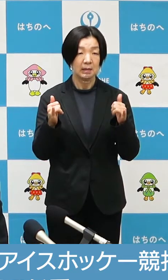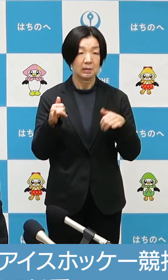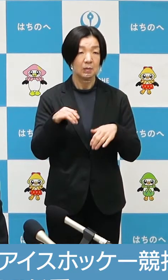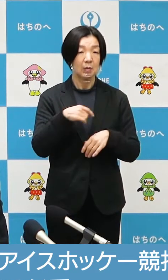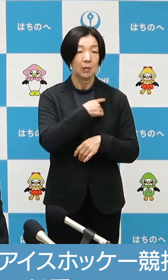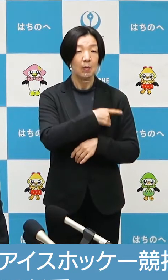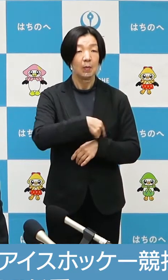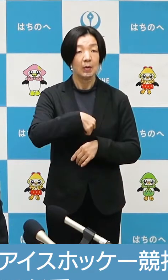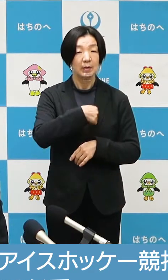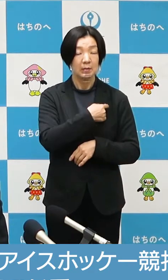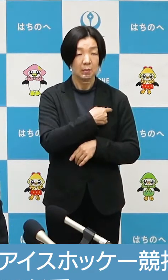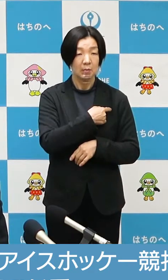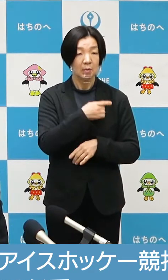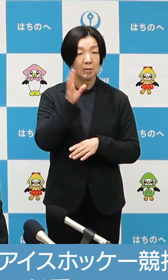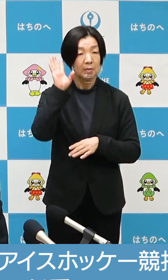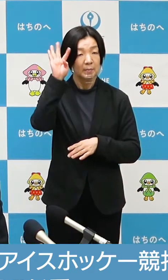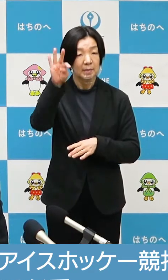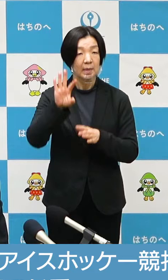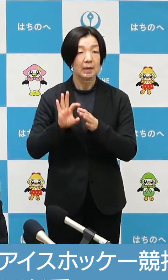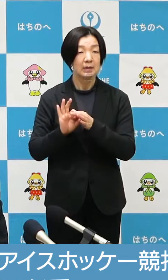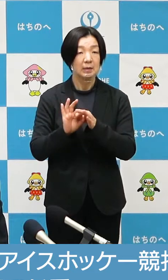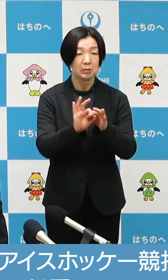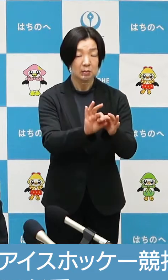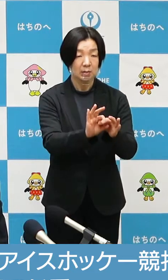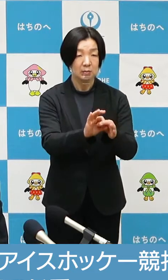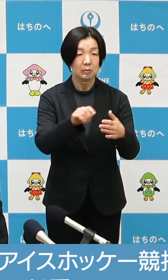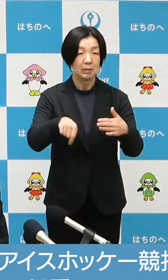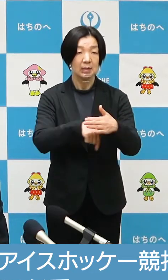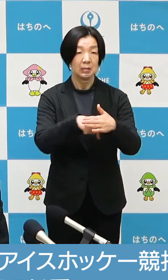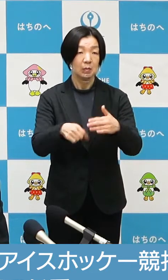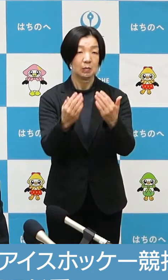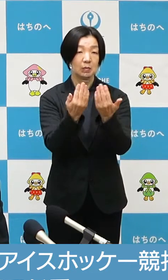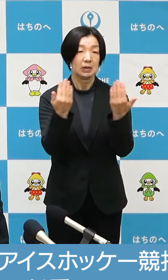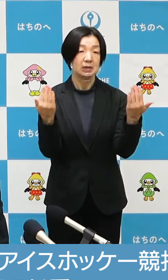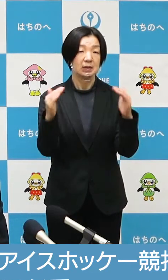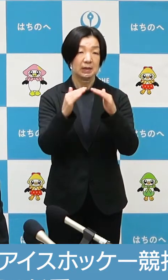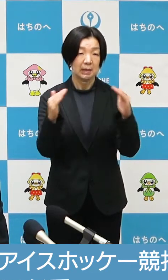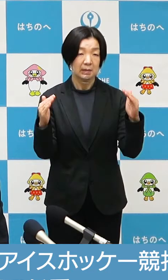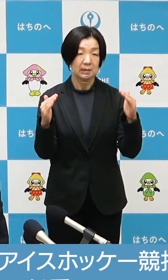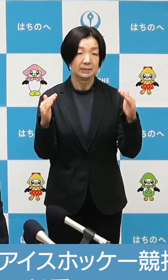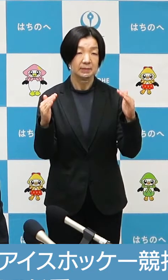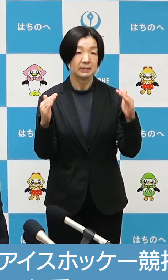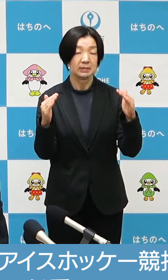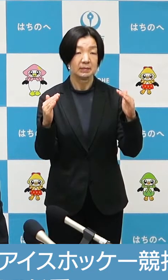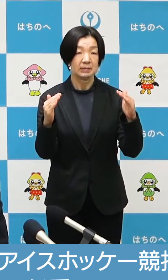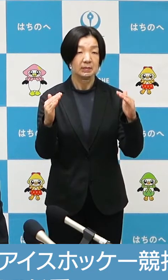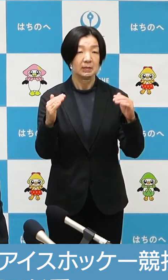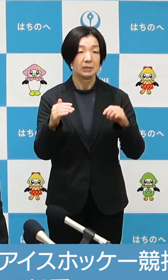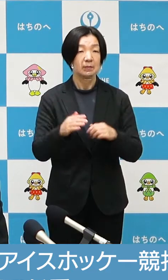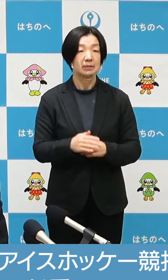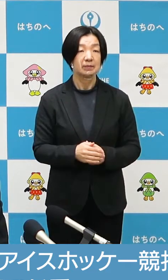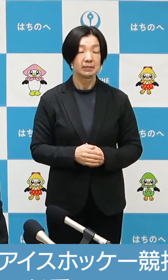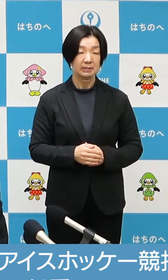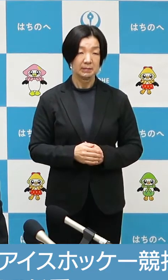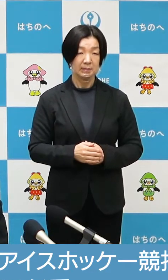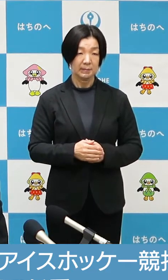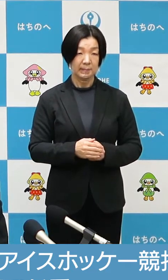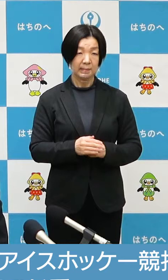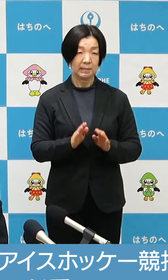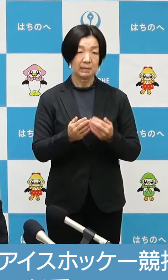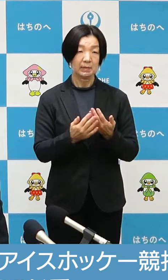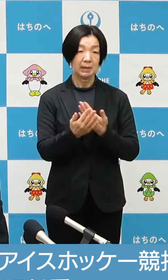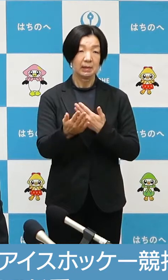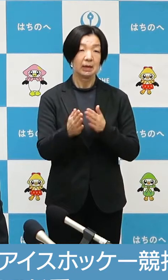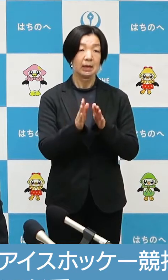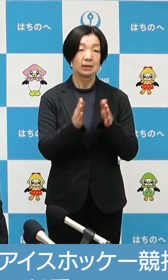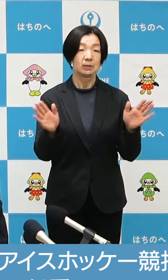思いを未来へつなぐ内容の展示会八戸国体メモリアルギャラリーを大会